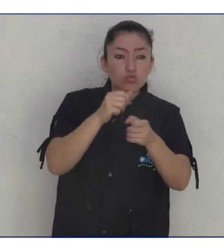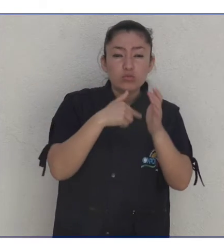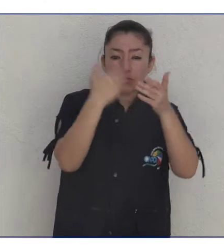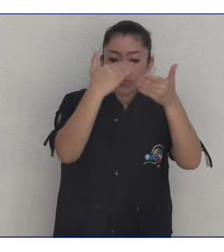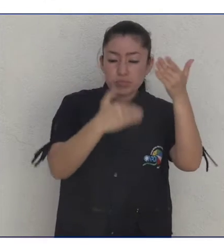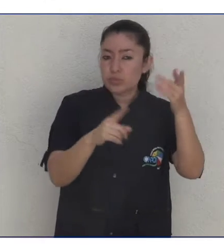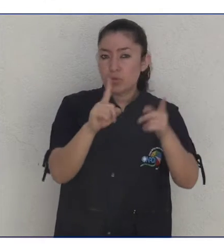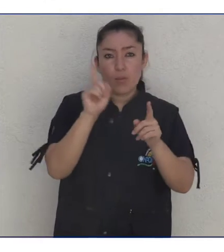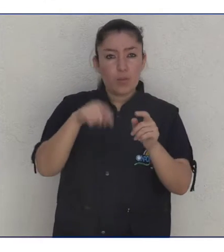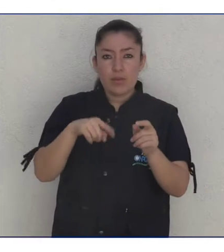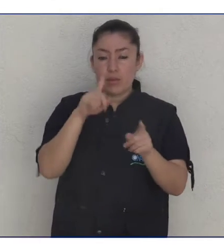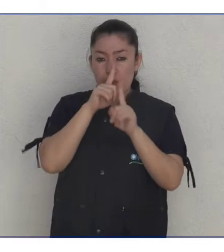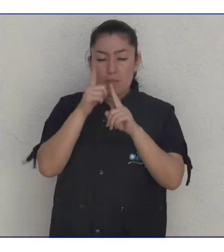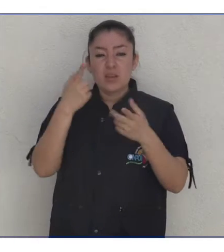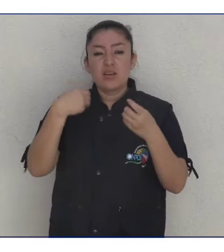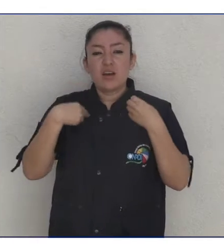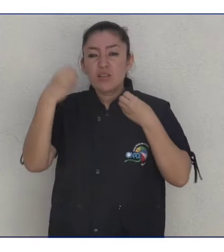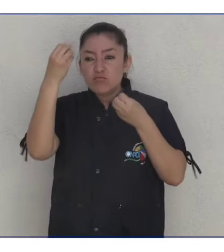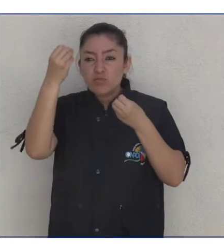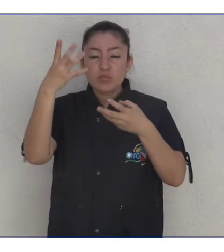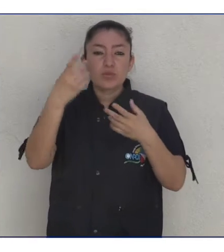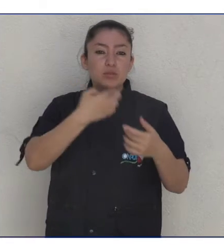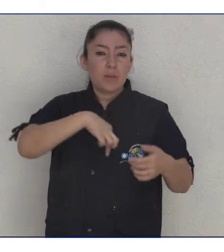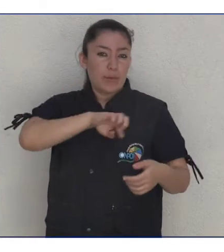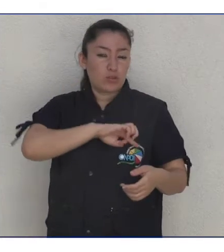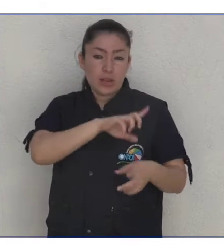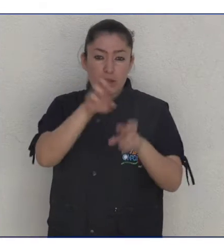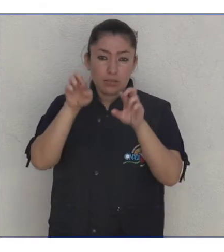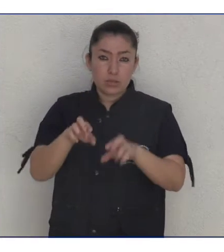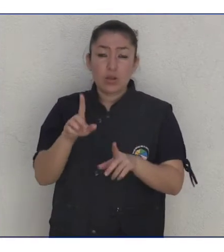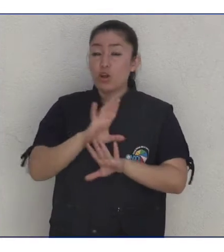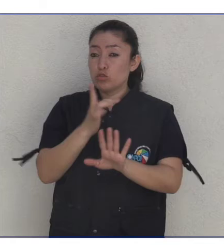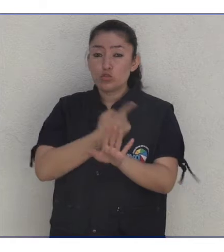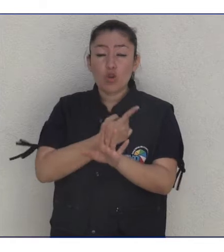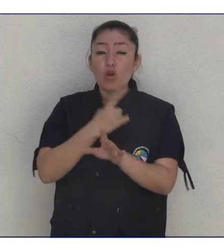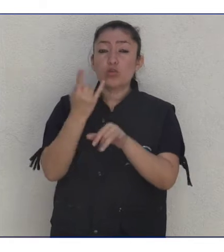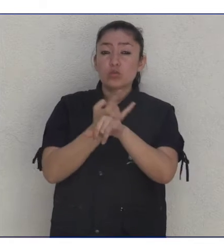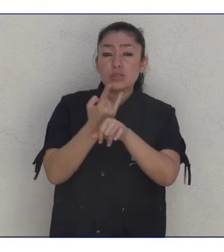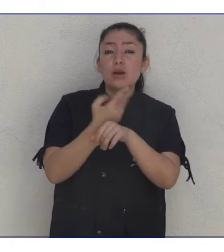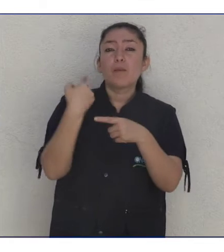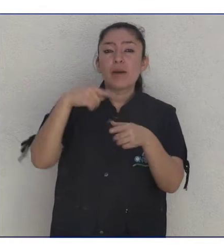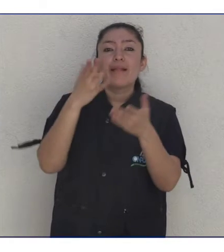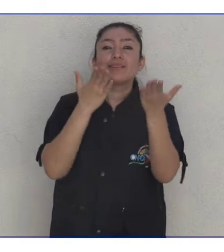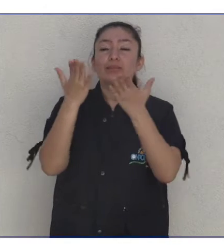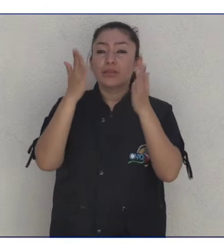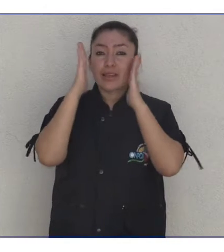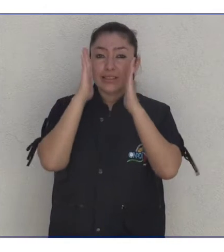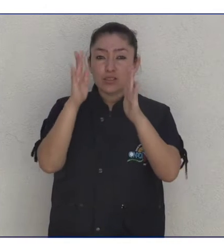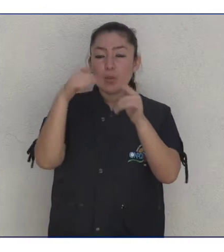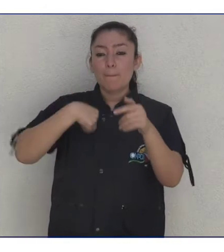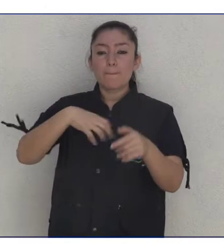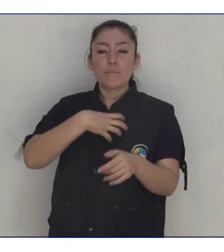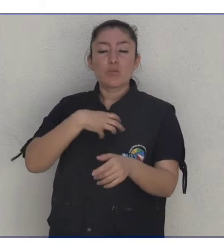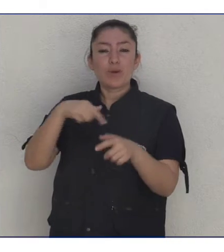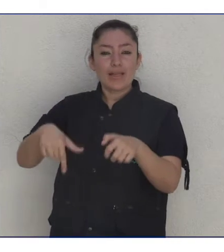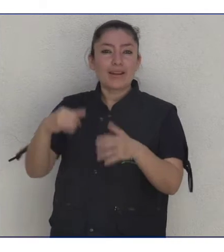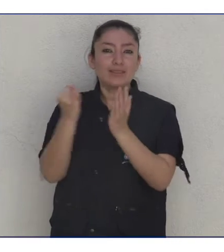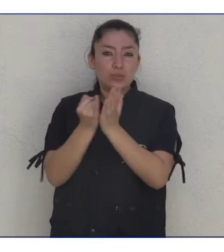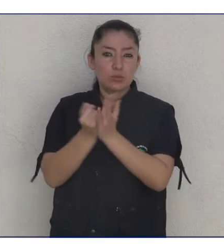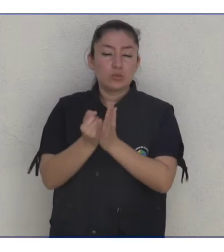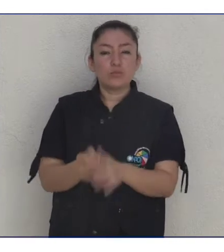datos sensibles o datos personales sensibles, salvo que sean utilizados para el servicio y atención propia de la